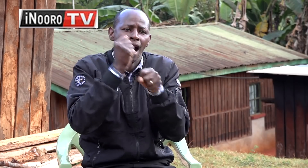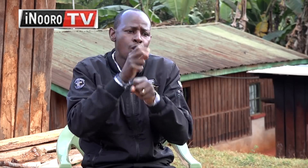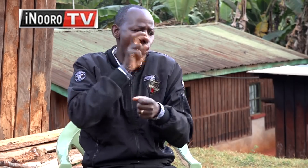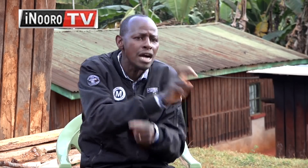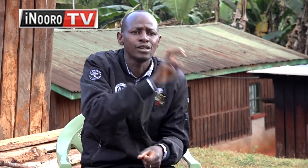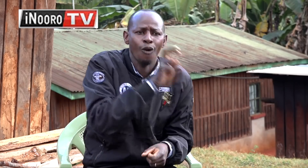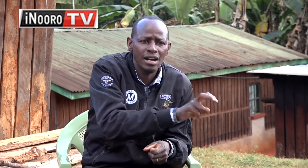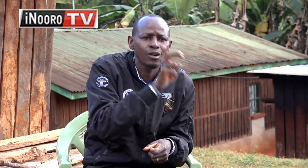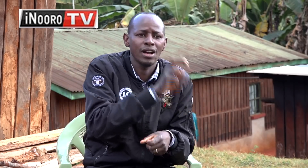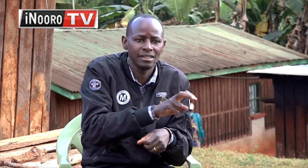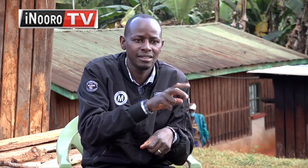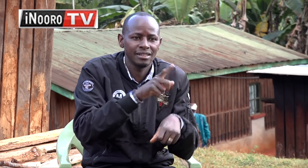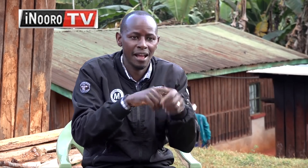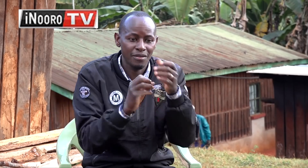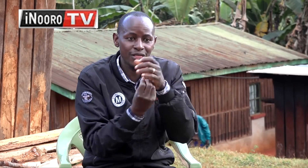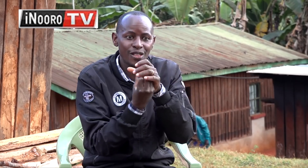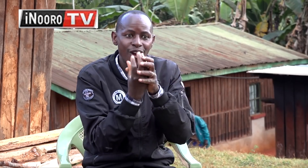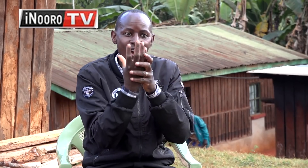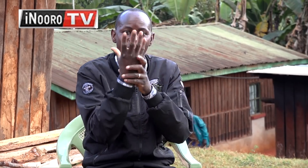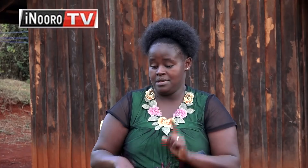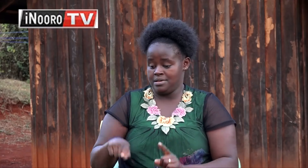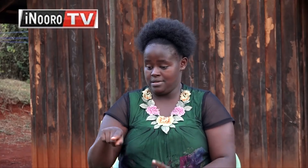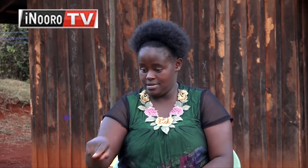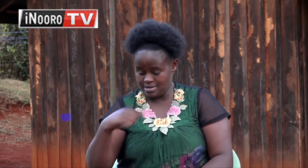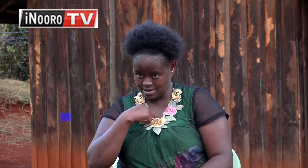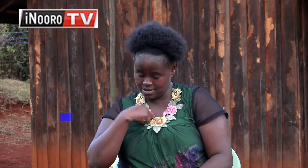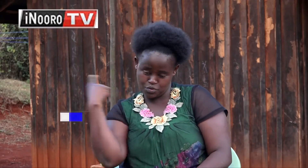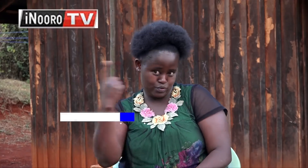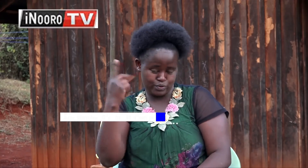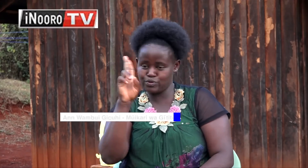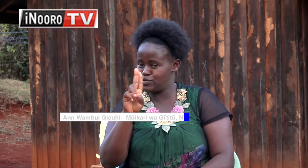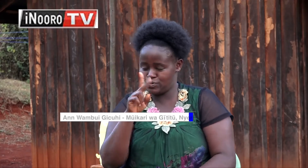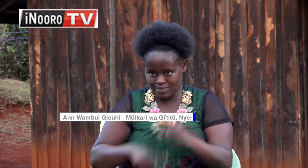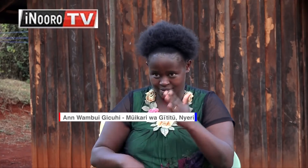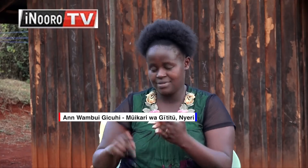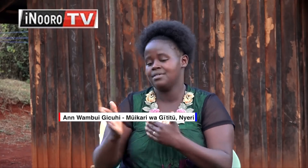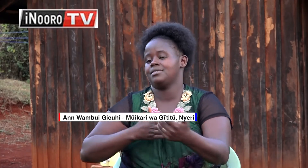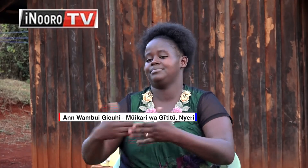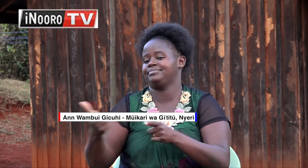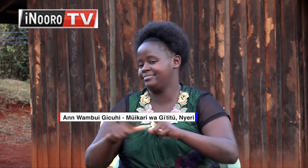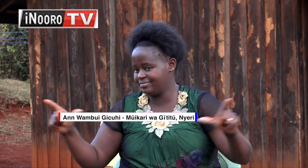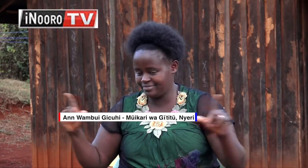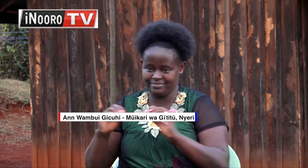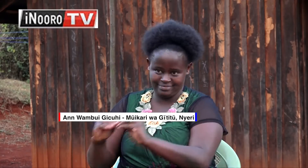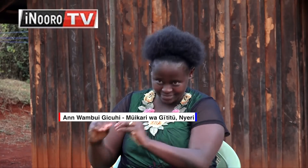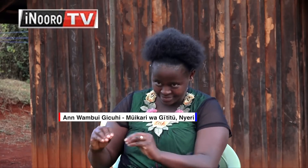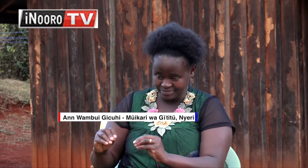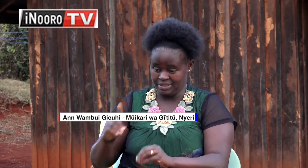nigetha ugaikara ukimuroraga. Ndikihota kumariria tondu nie huthagira sign language,